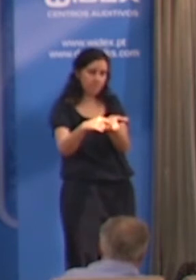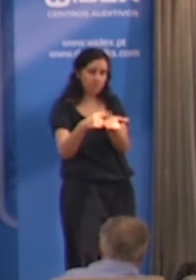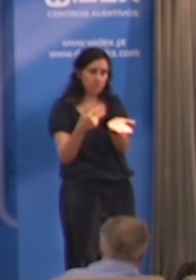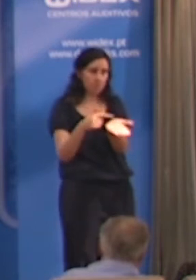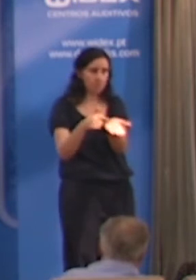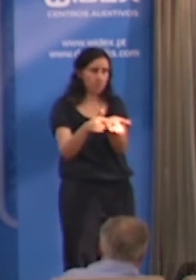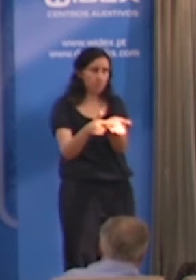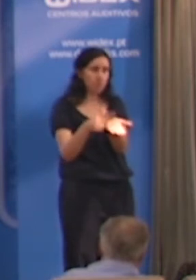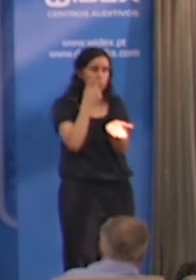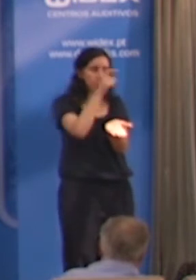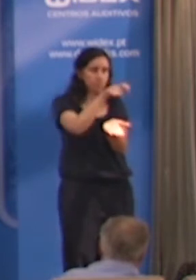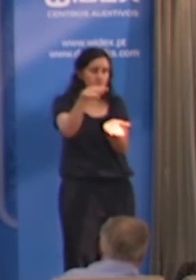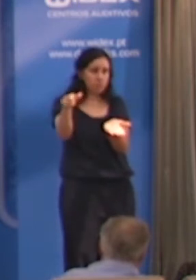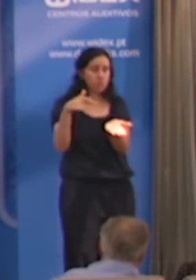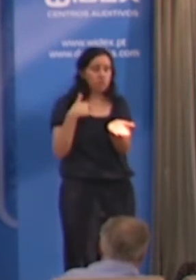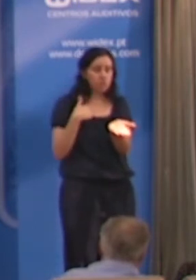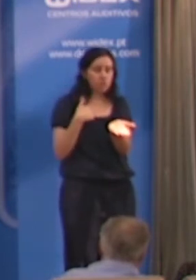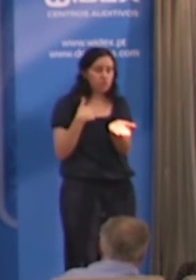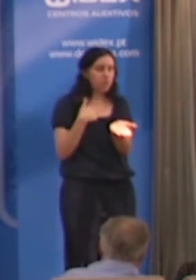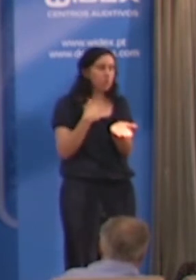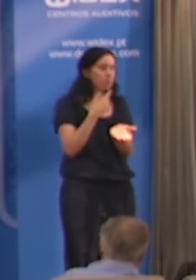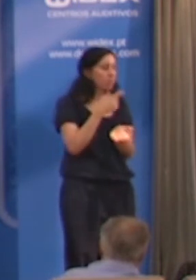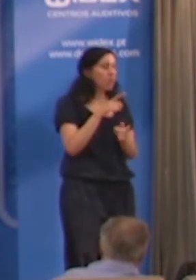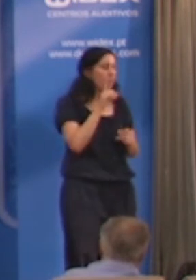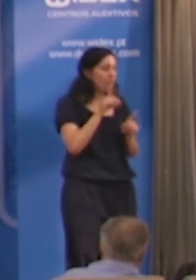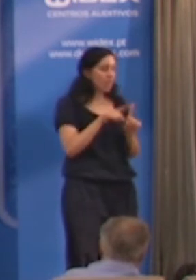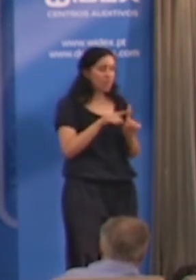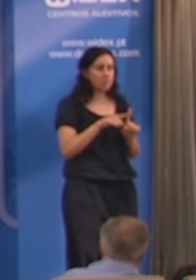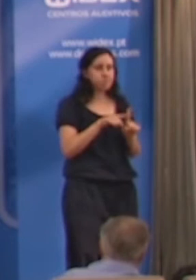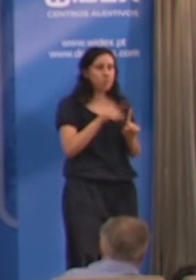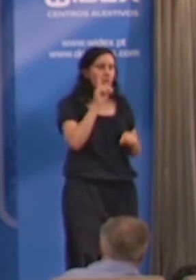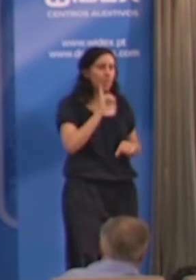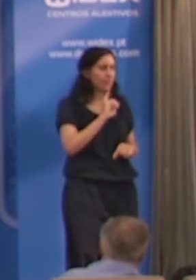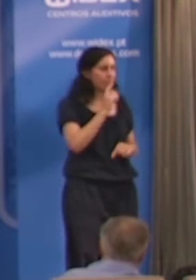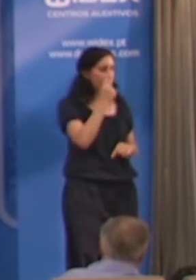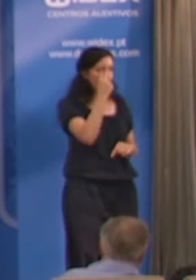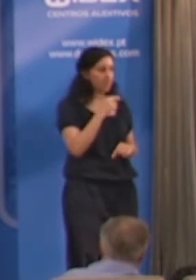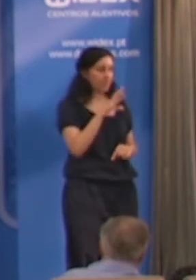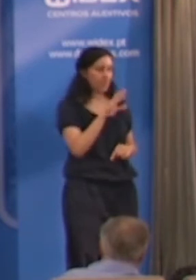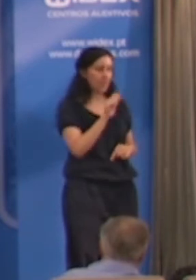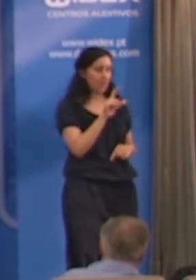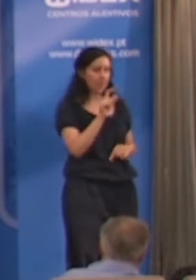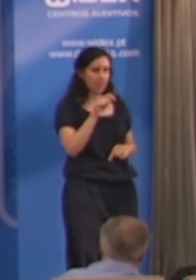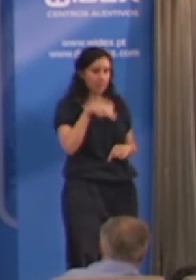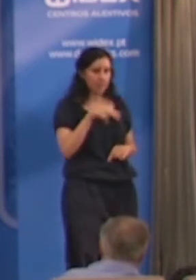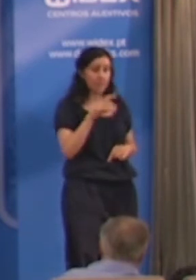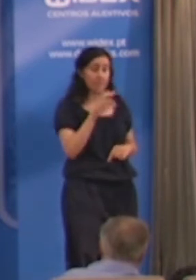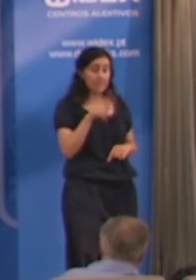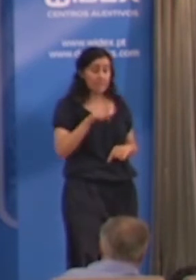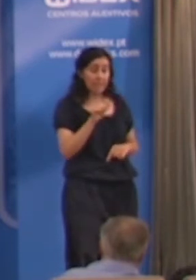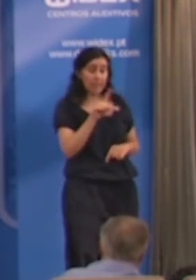palma, e eu, tal e qual como Alan Keller aprendeu com Anne Sullivan,